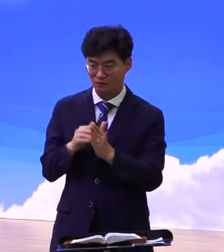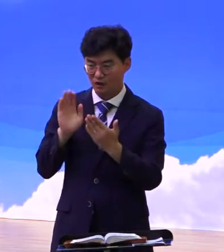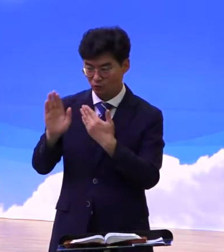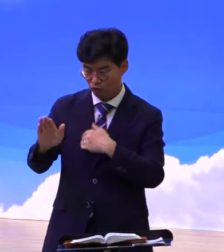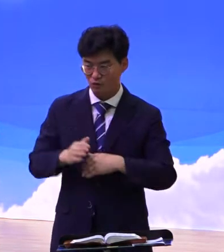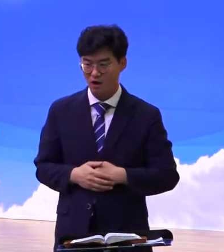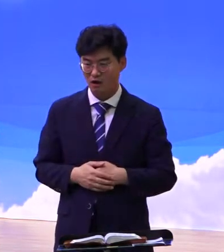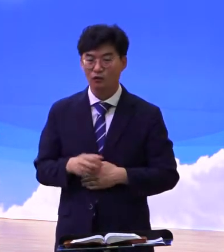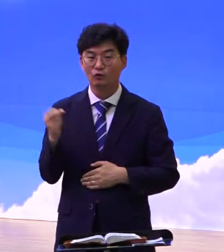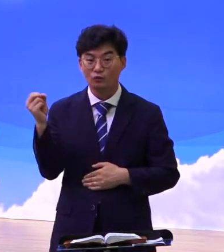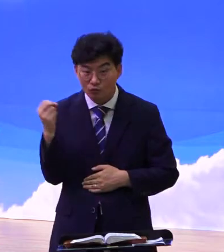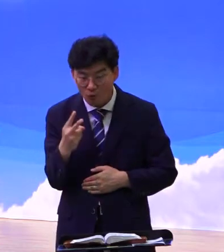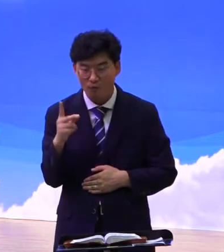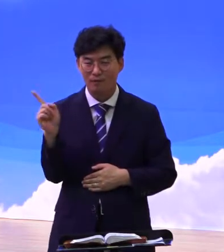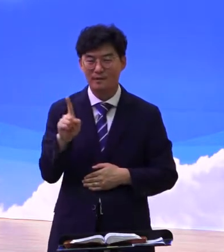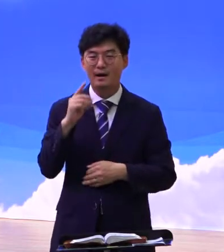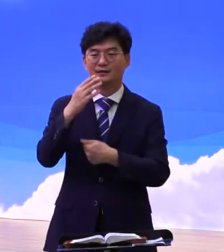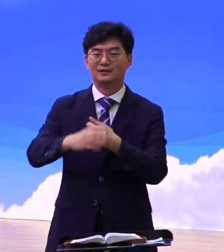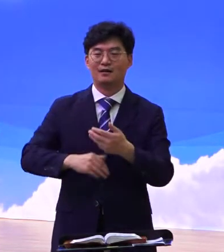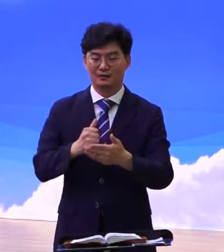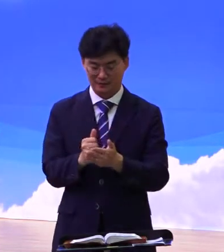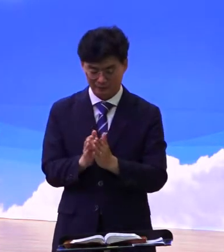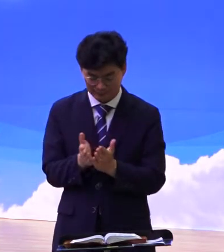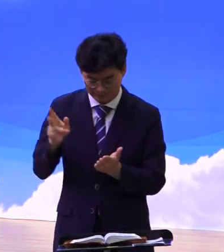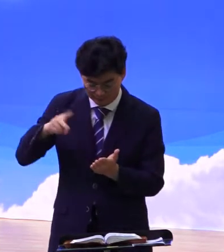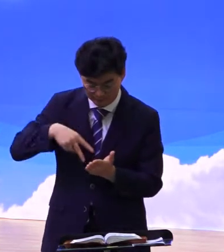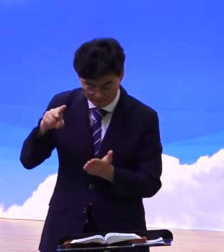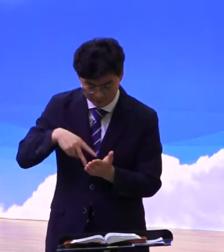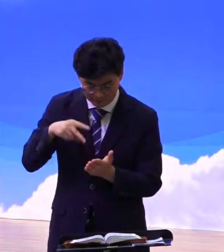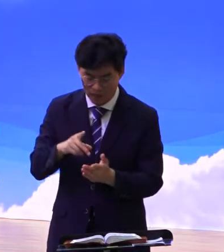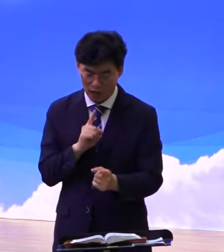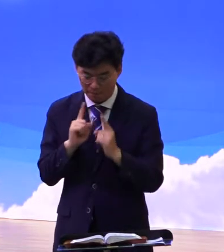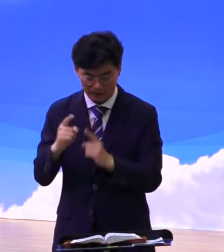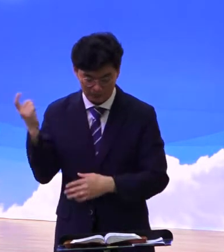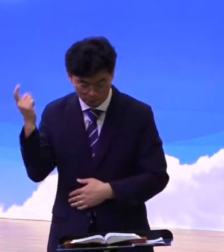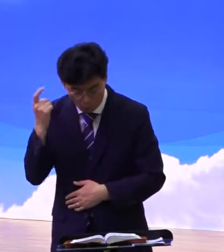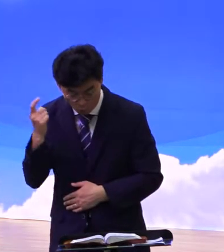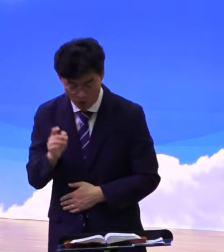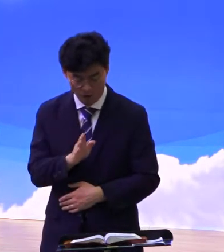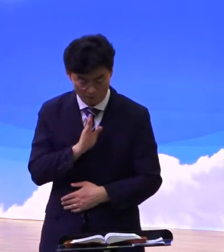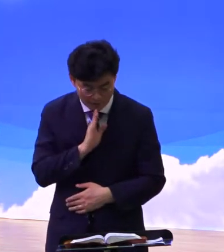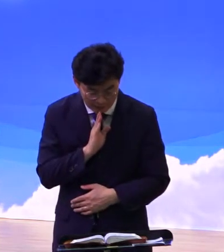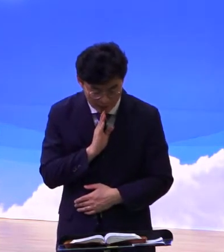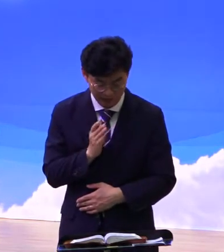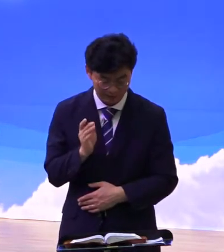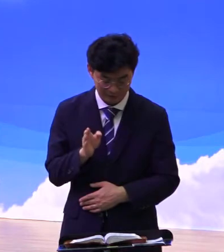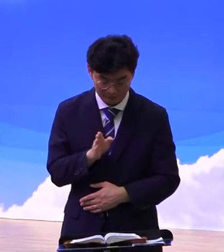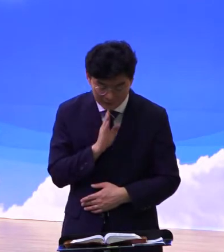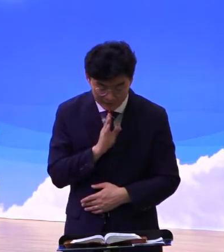성경을 찾아보고 묵상하고 상고했다는 것입니다. 자세히 살펴보고